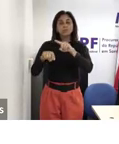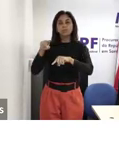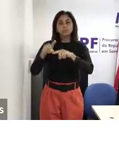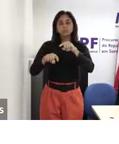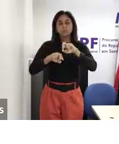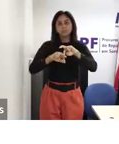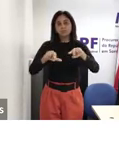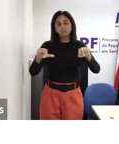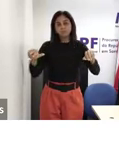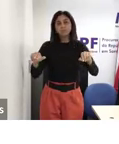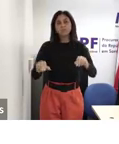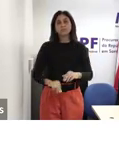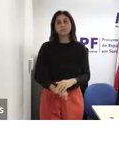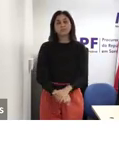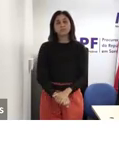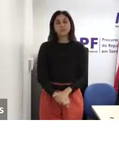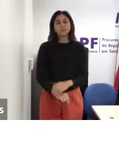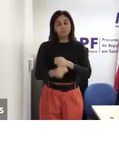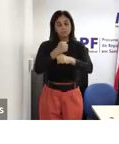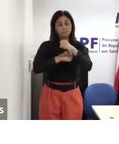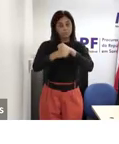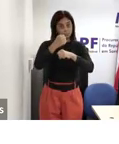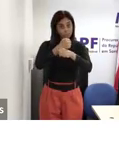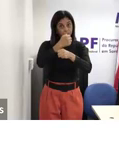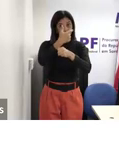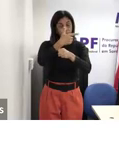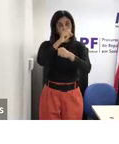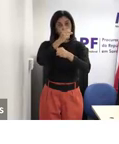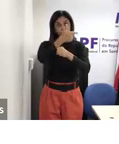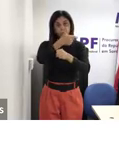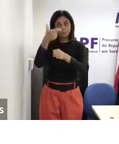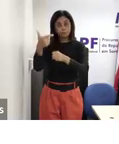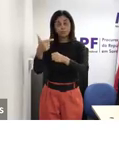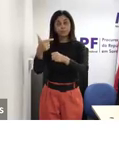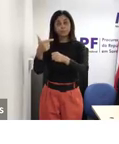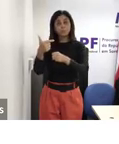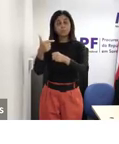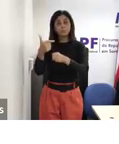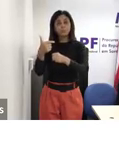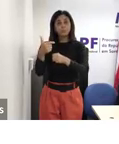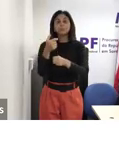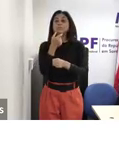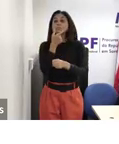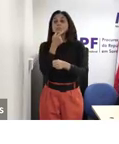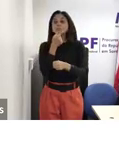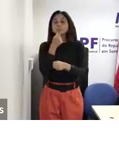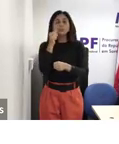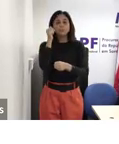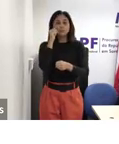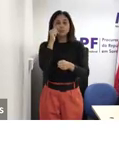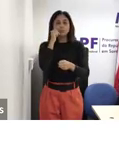período e em 2022 e nesses 24% meninos e 12% meninas receberam